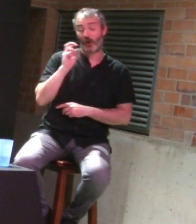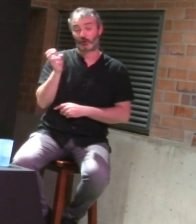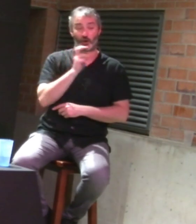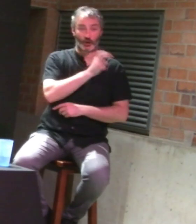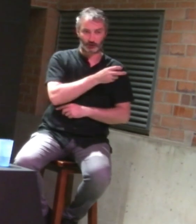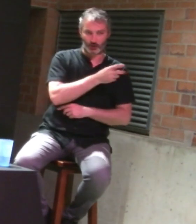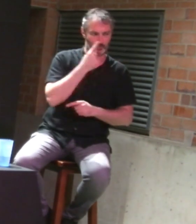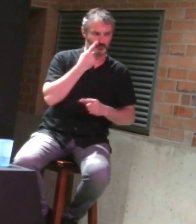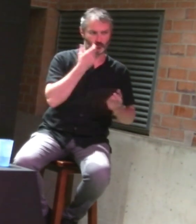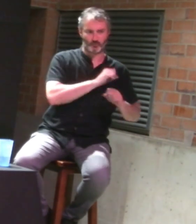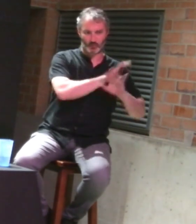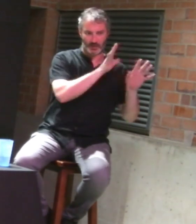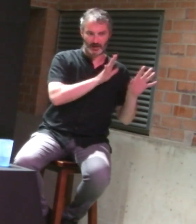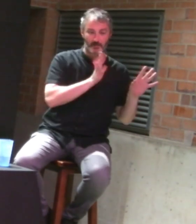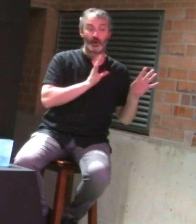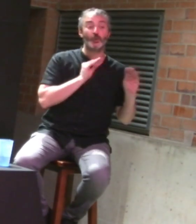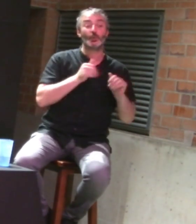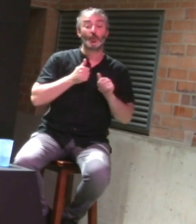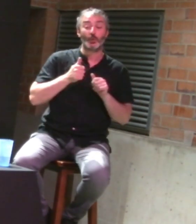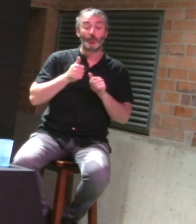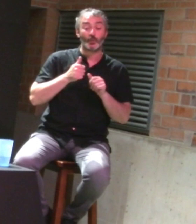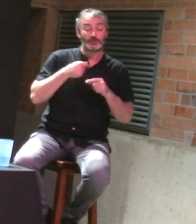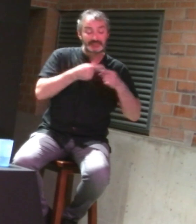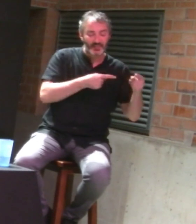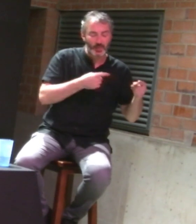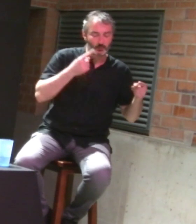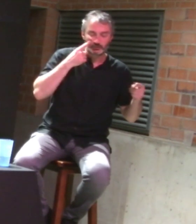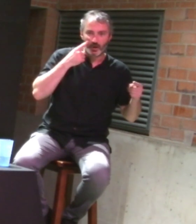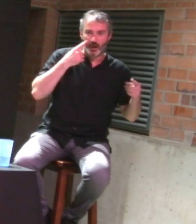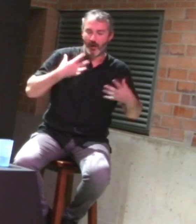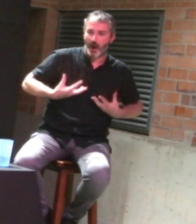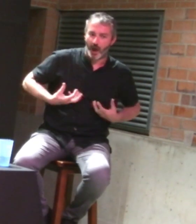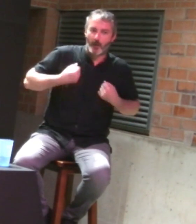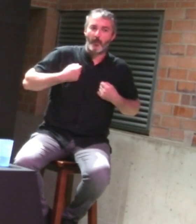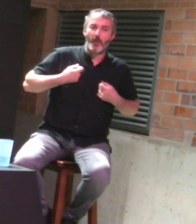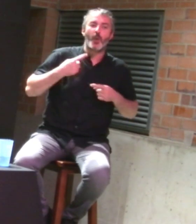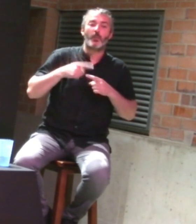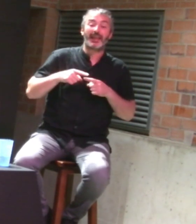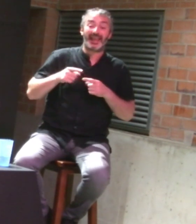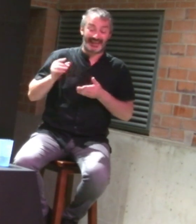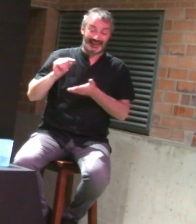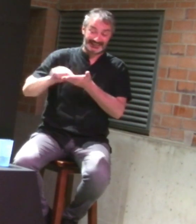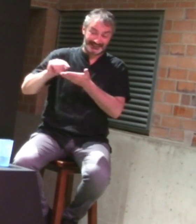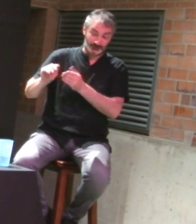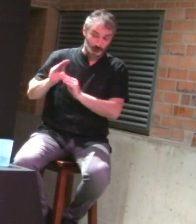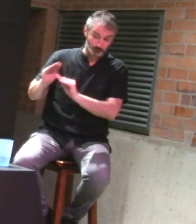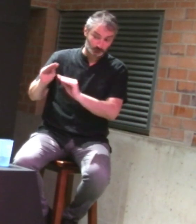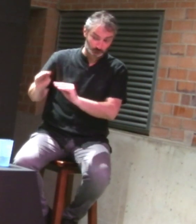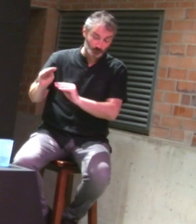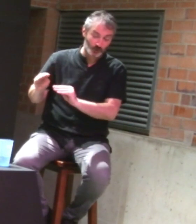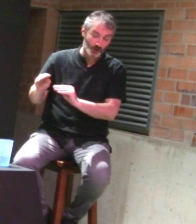un descarat, però els seus seguidors a vegades estan tan escandalitzats que amaguen els seus escrits, però és veritat